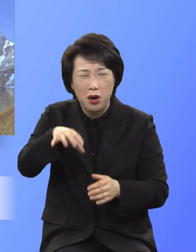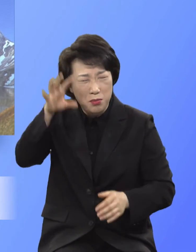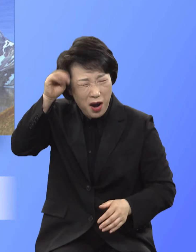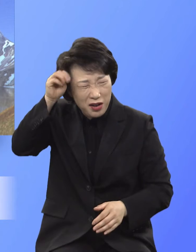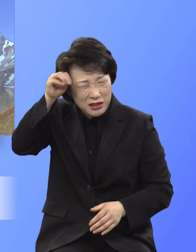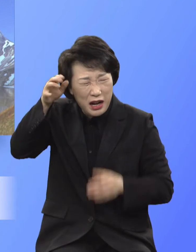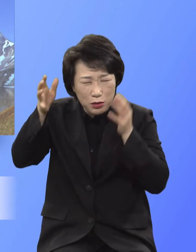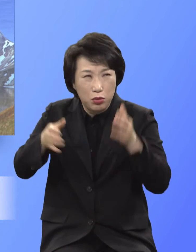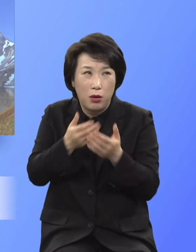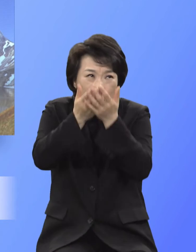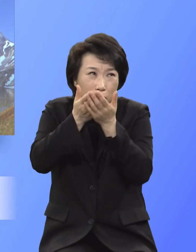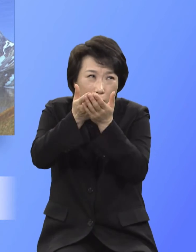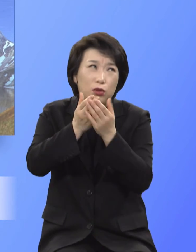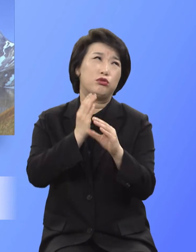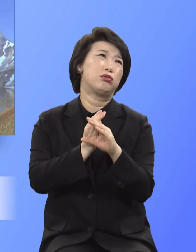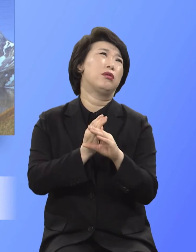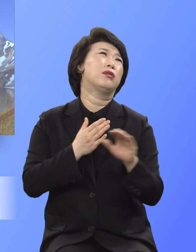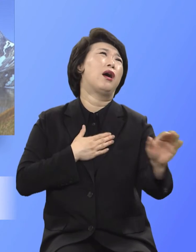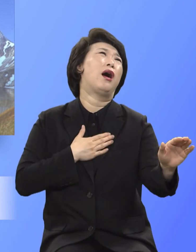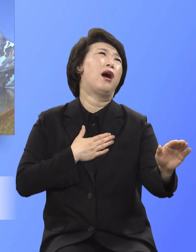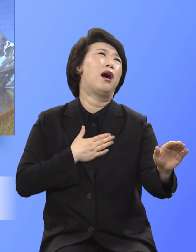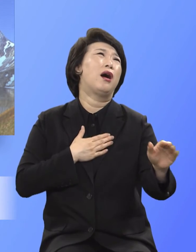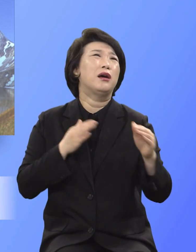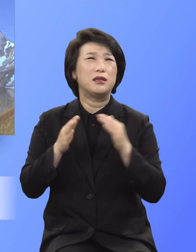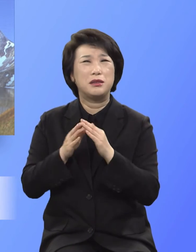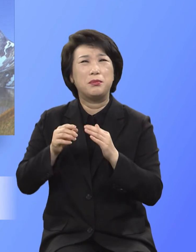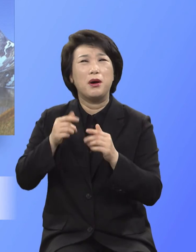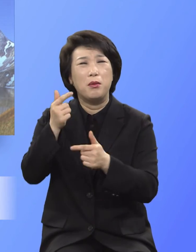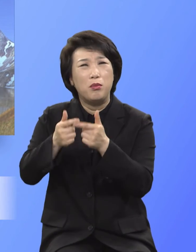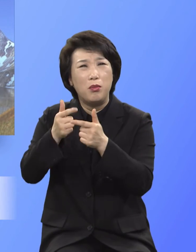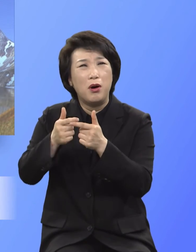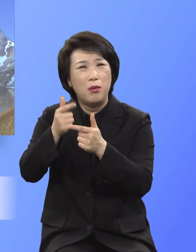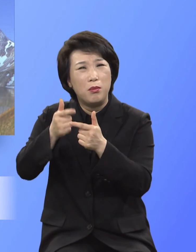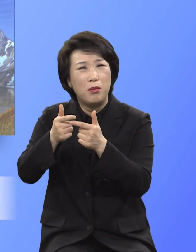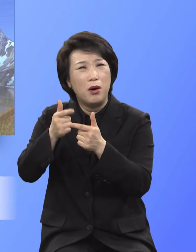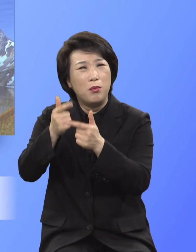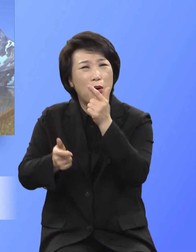달을 빌어먹고 있는지 몰라. 집에만 가면